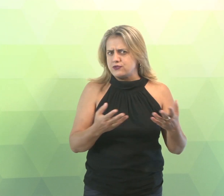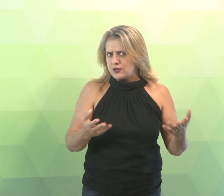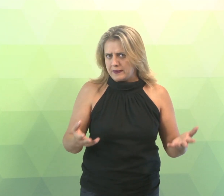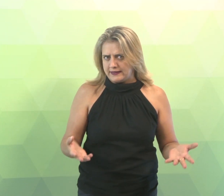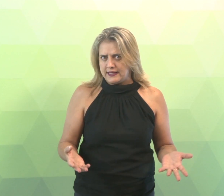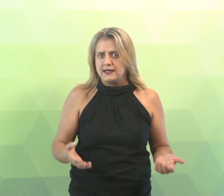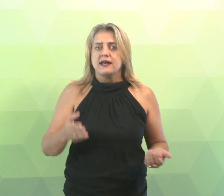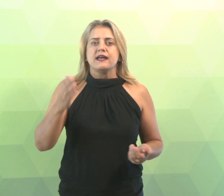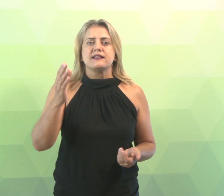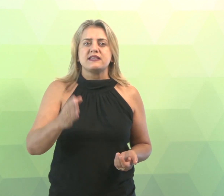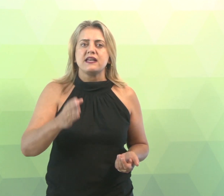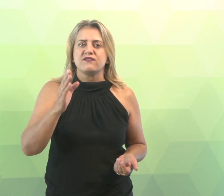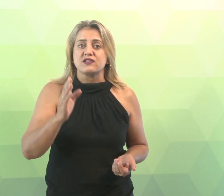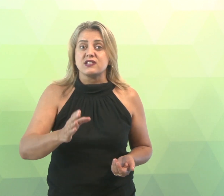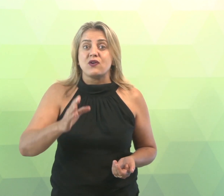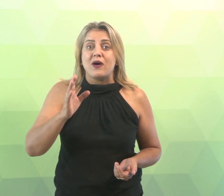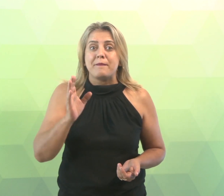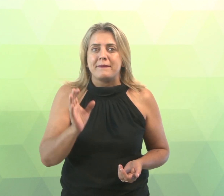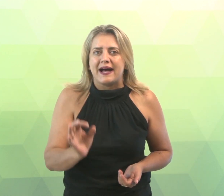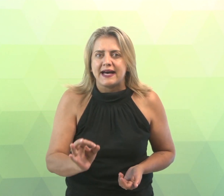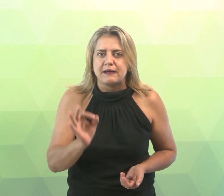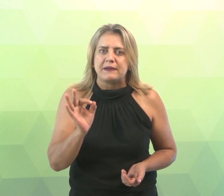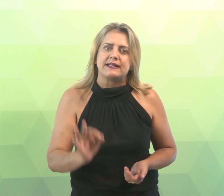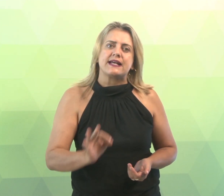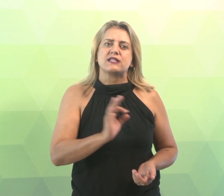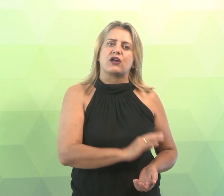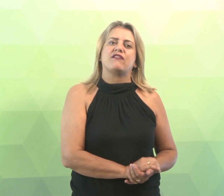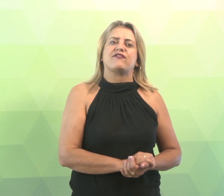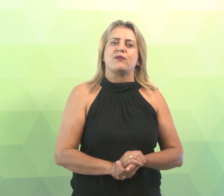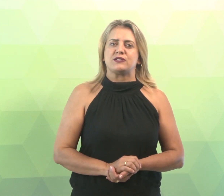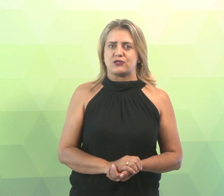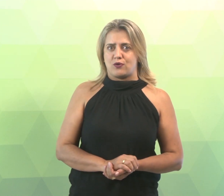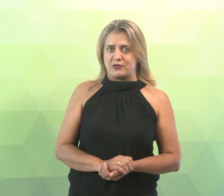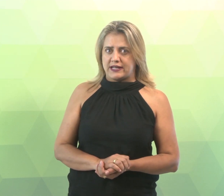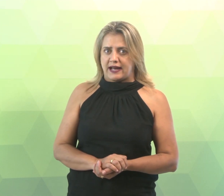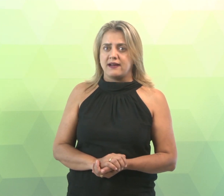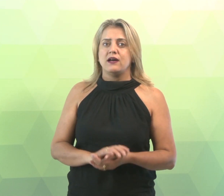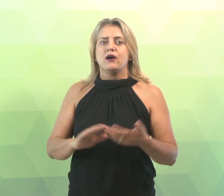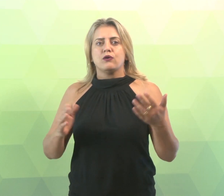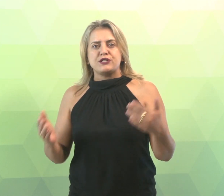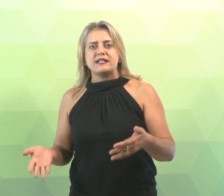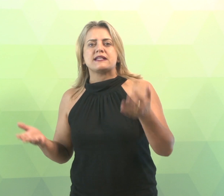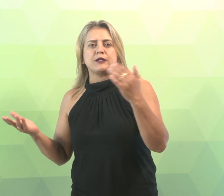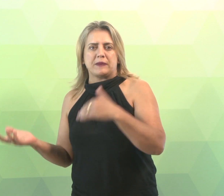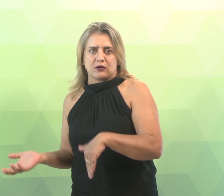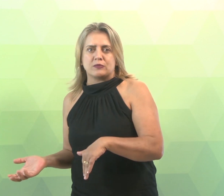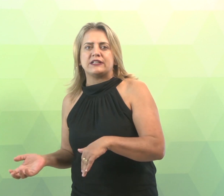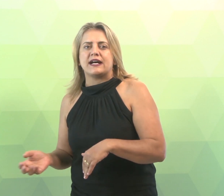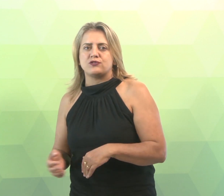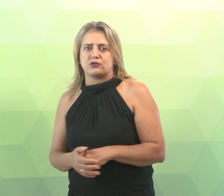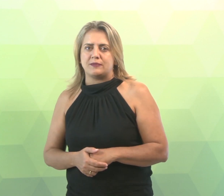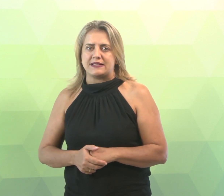de aprender e sei que vocês vão amar aprender essa nova forma de se comunicar utilizado pela comunidade surda